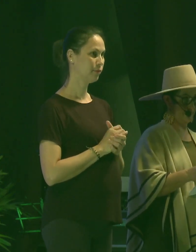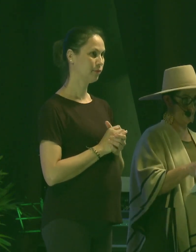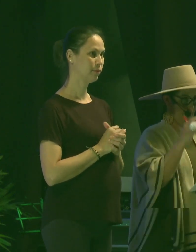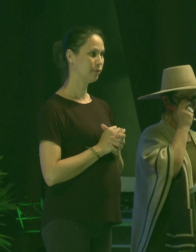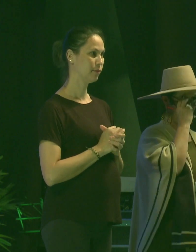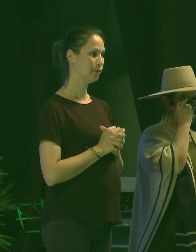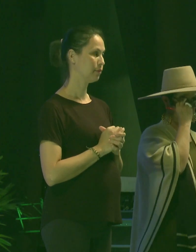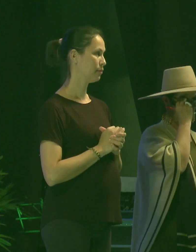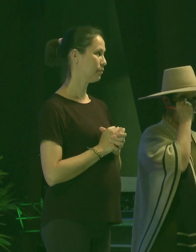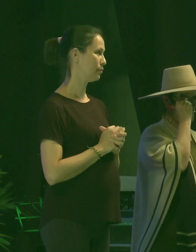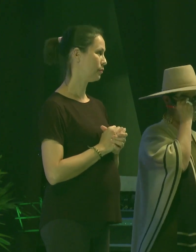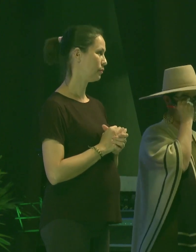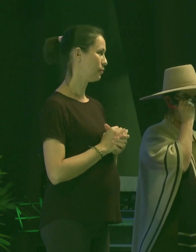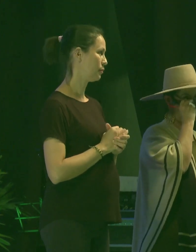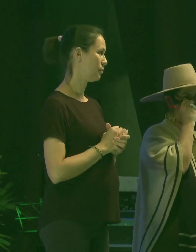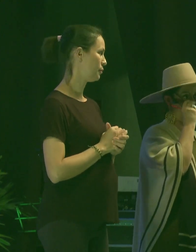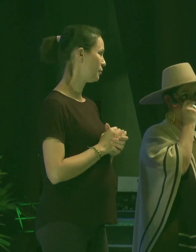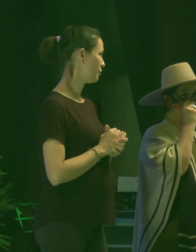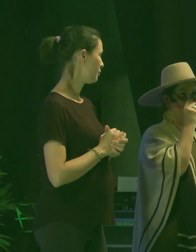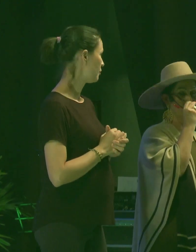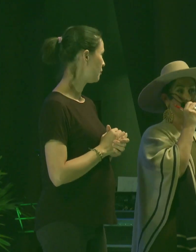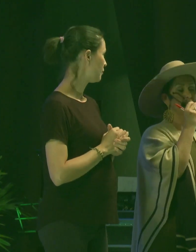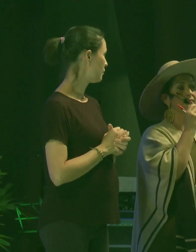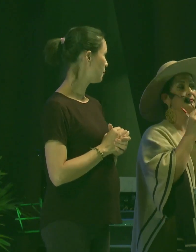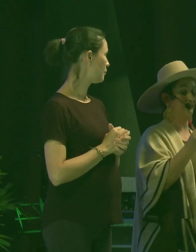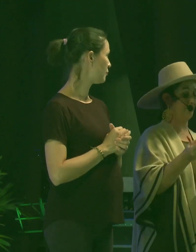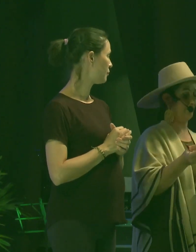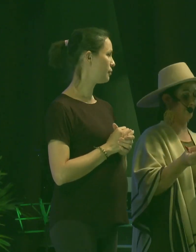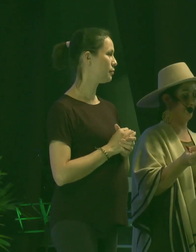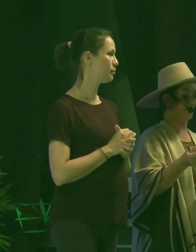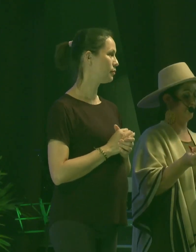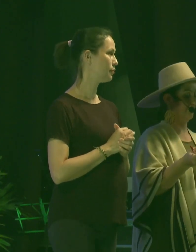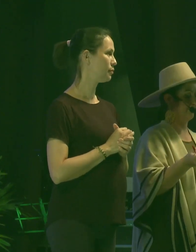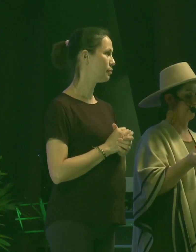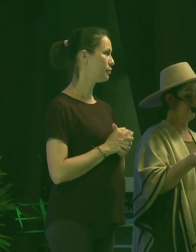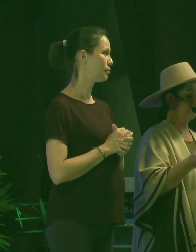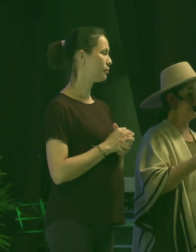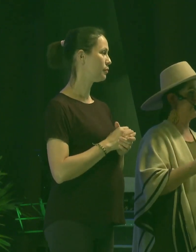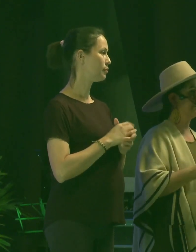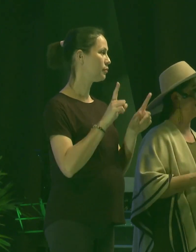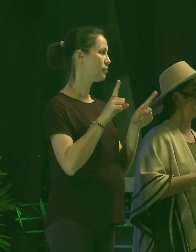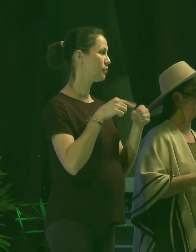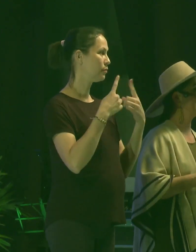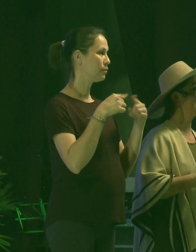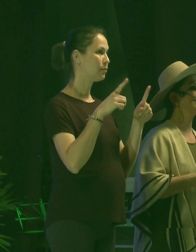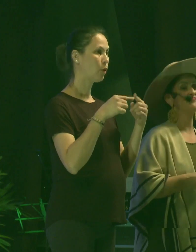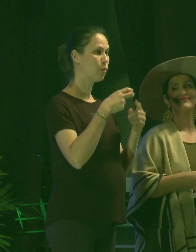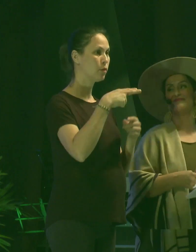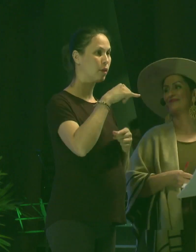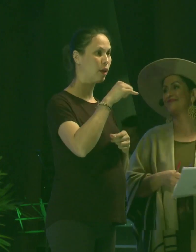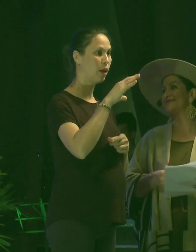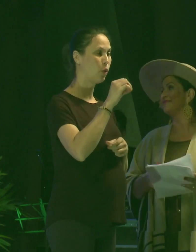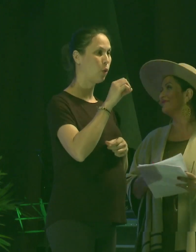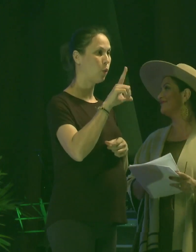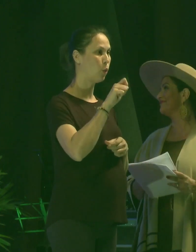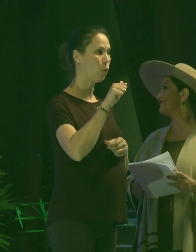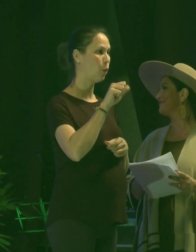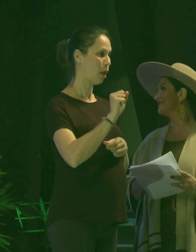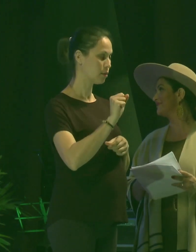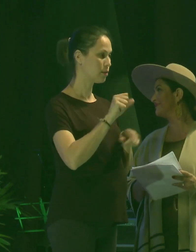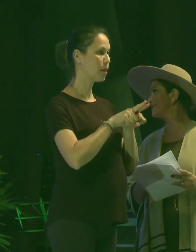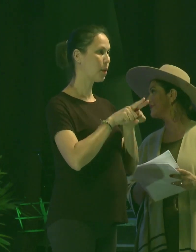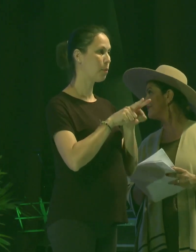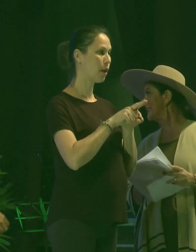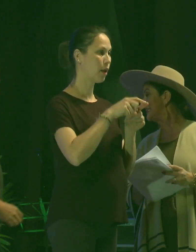letra, e o João Carlos Vaginiak também, e a música do Nicolas Leal e do Nilo Leal. Representante da obra, gente,